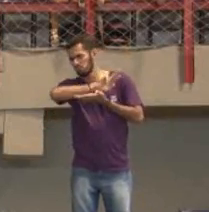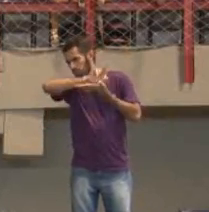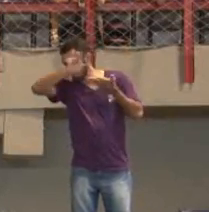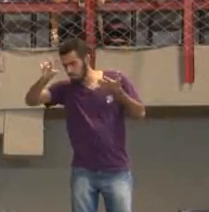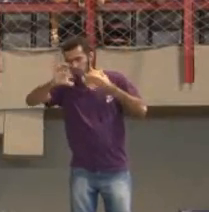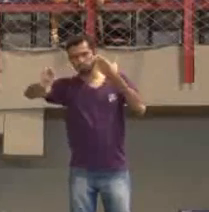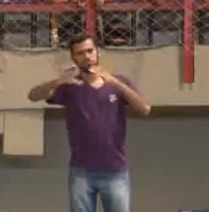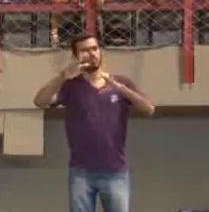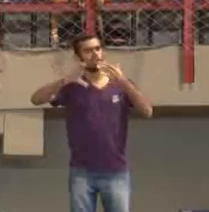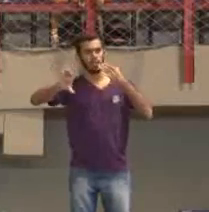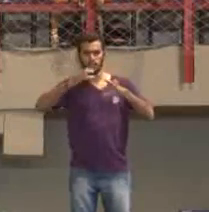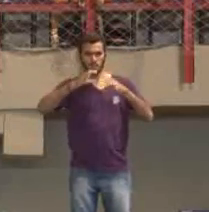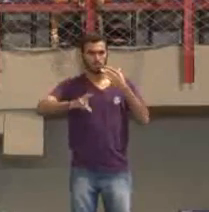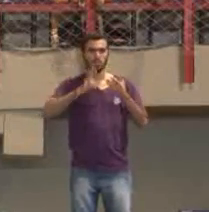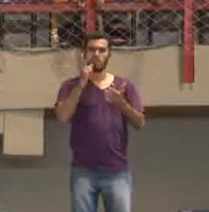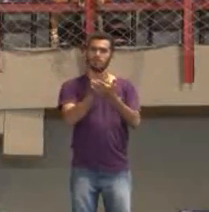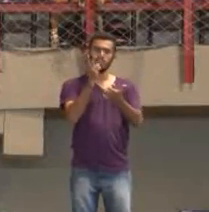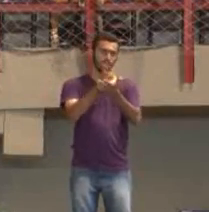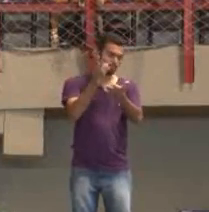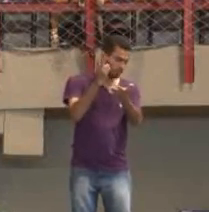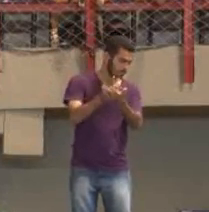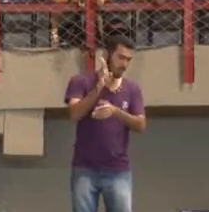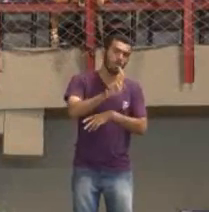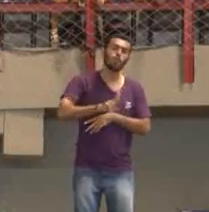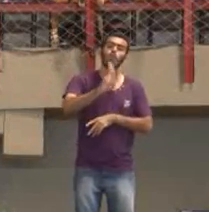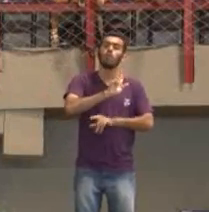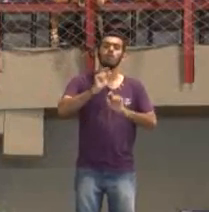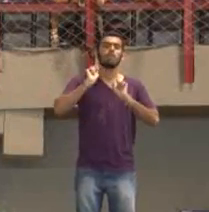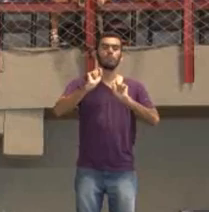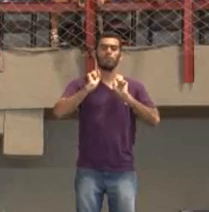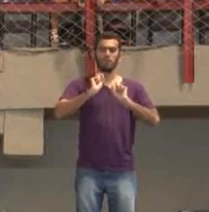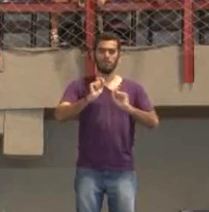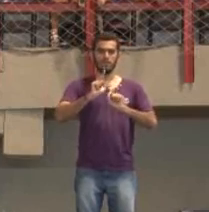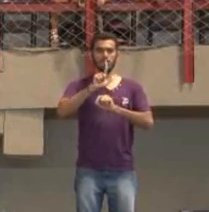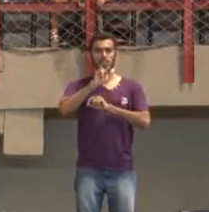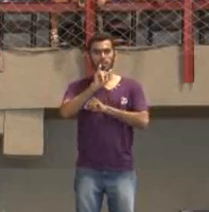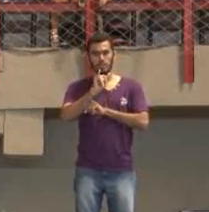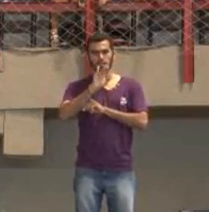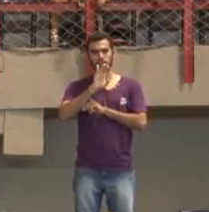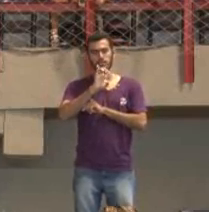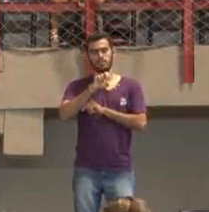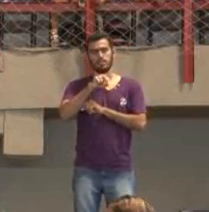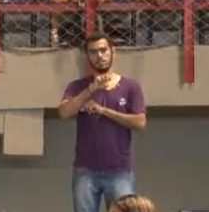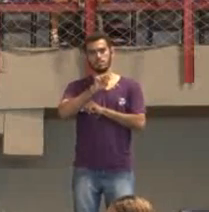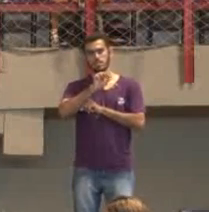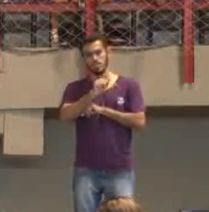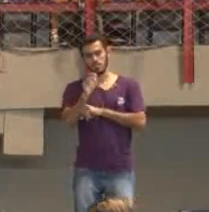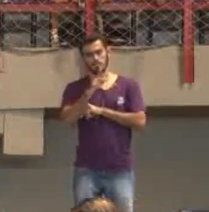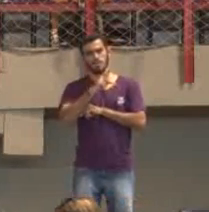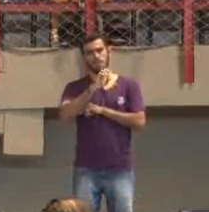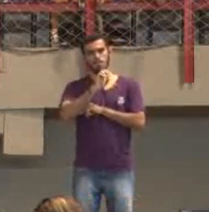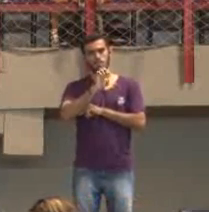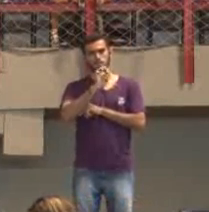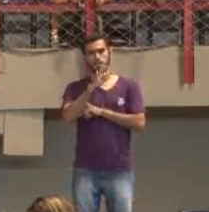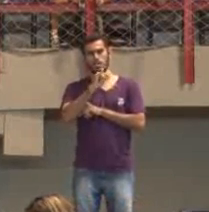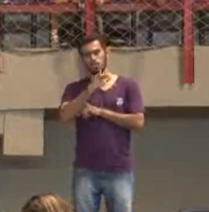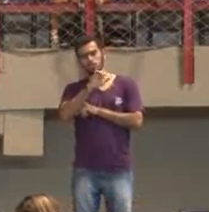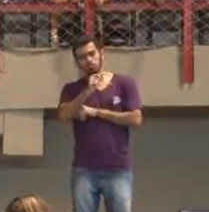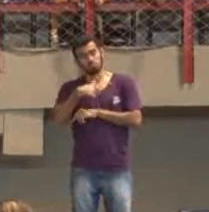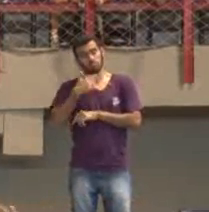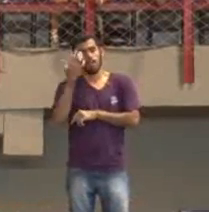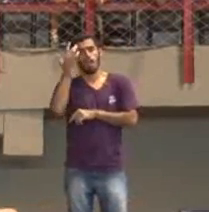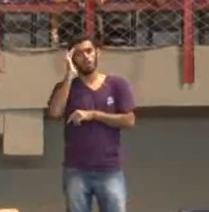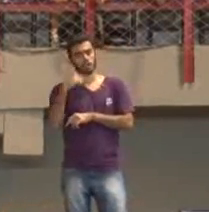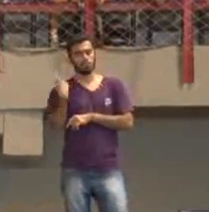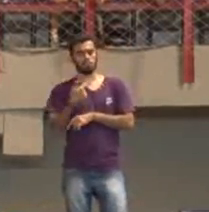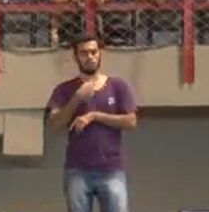Passa Quatro, usam o quê? Licença poética. Eu acho até, para nós, professores de